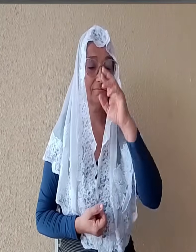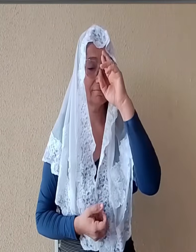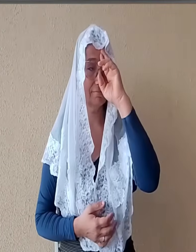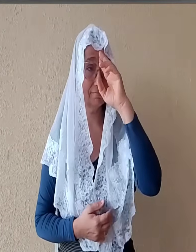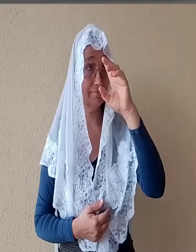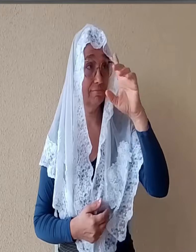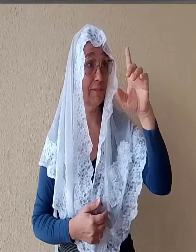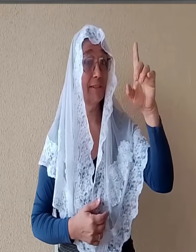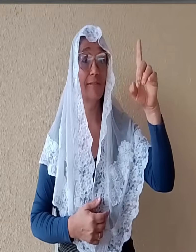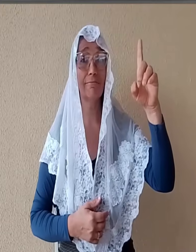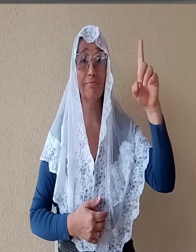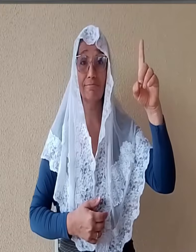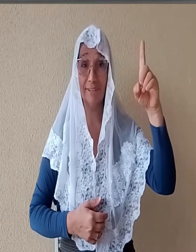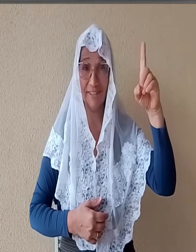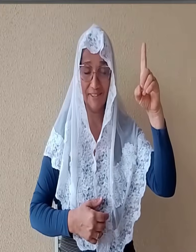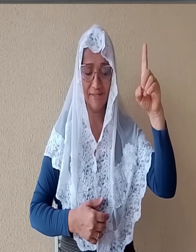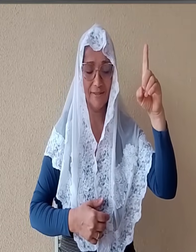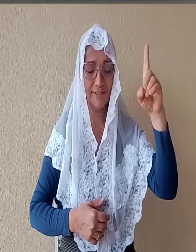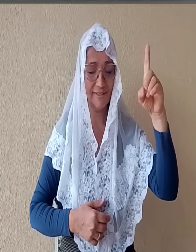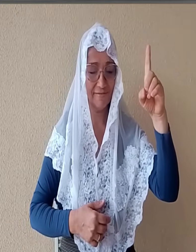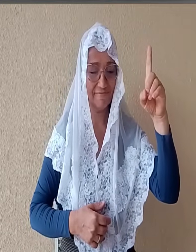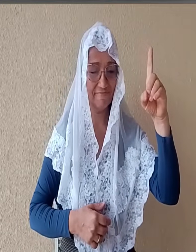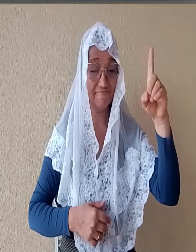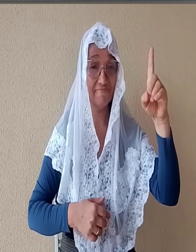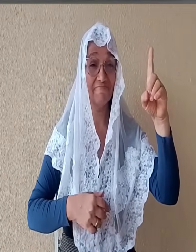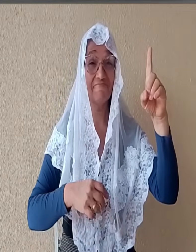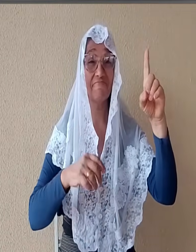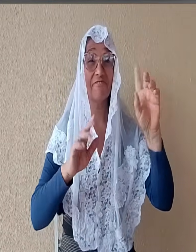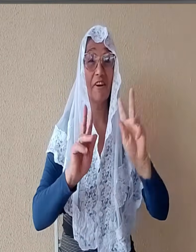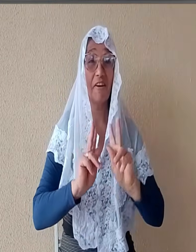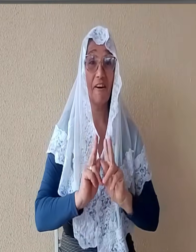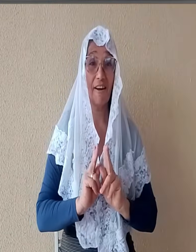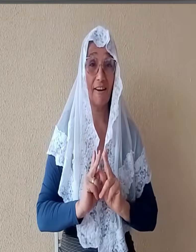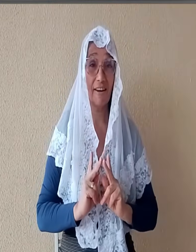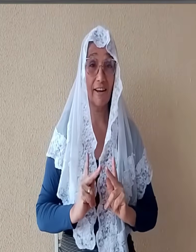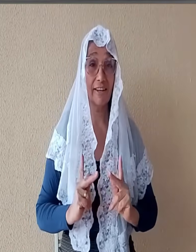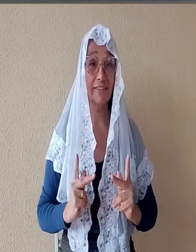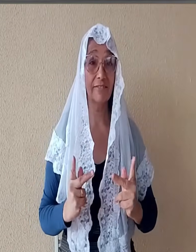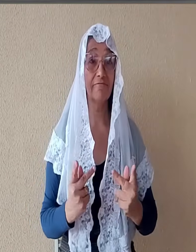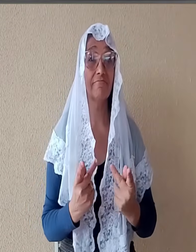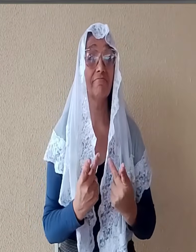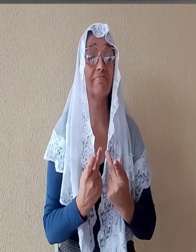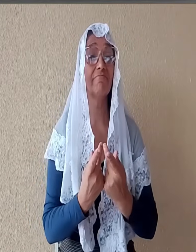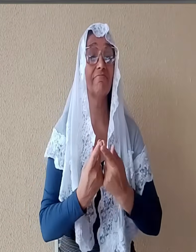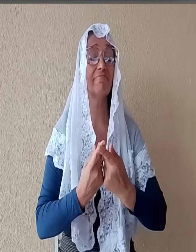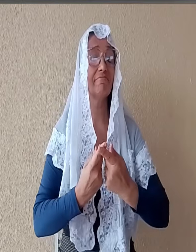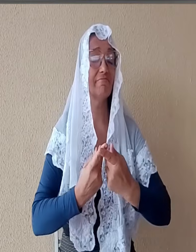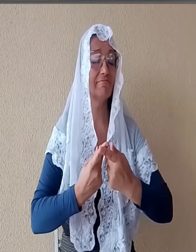Junto a Jesus, o bom Redentor.